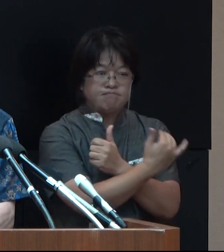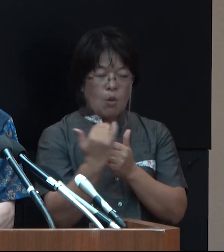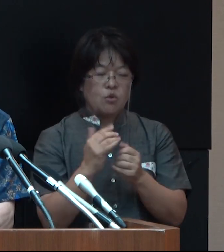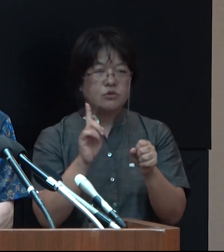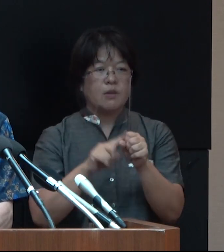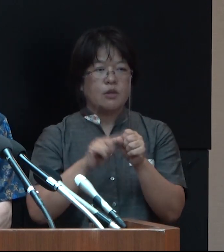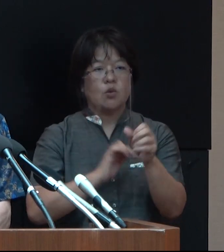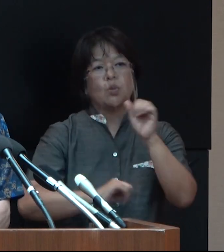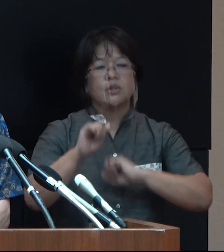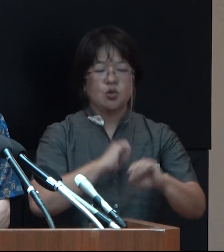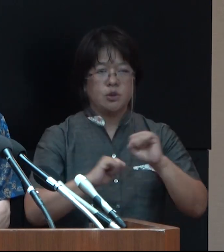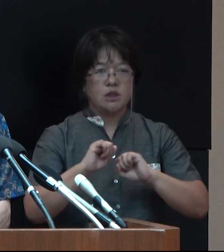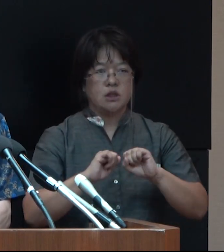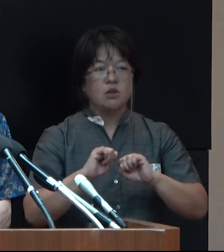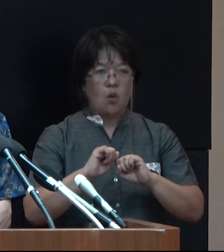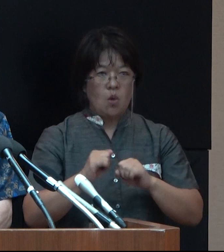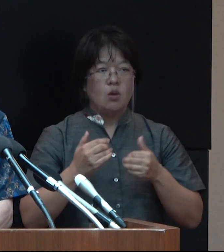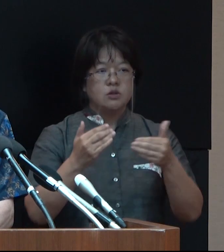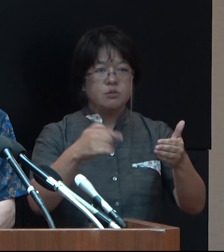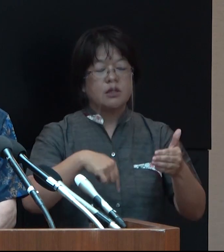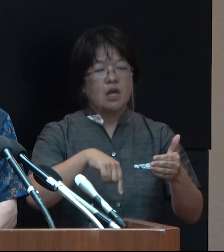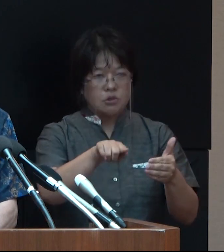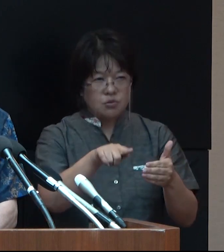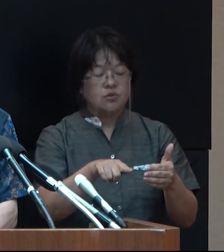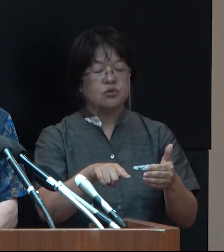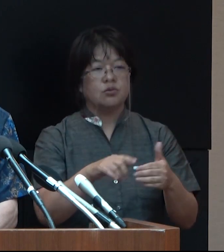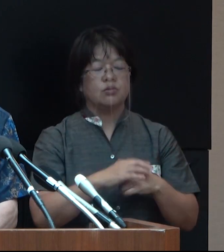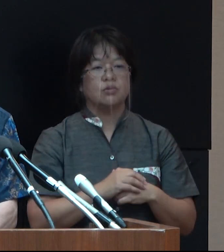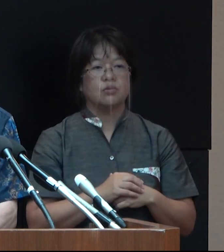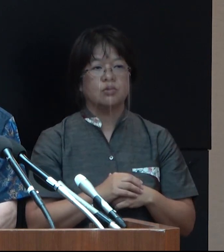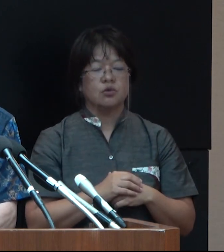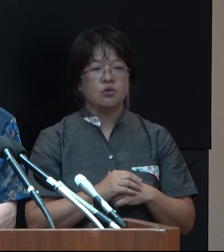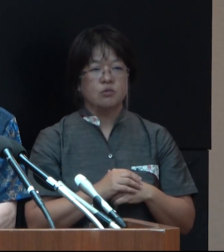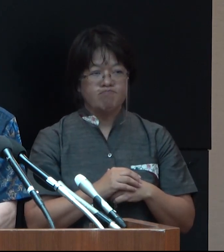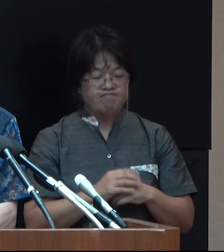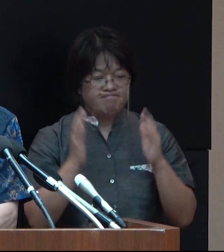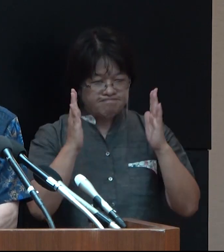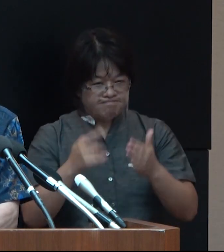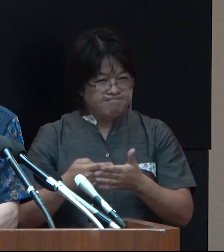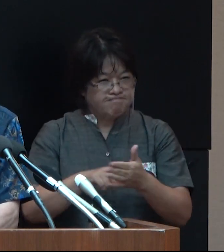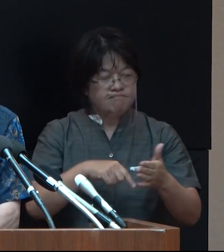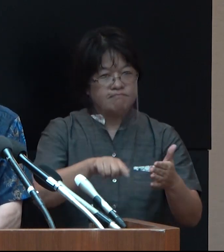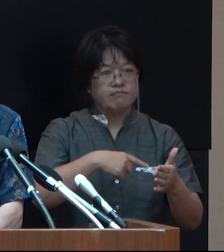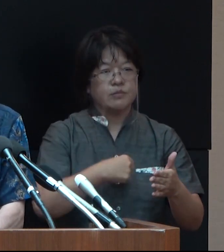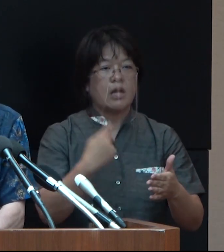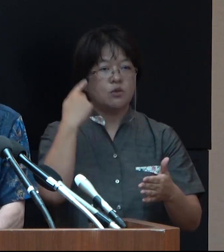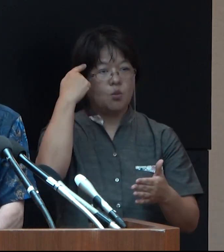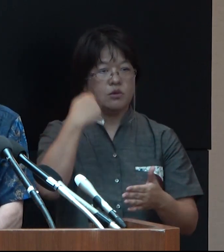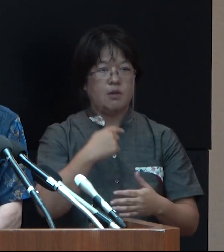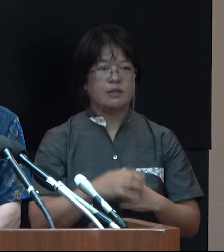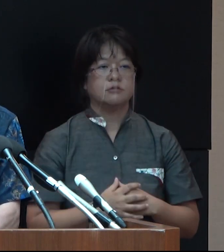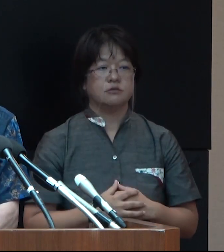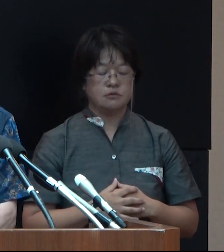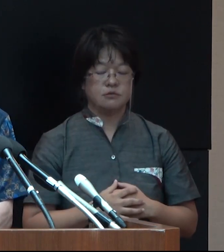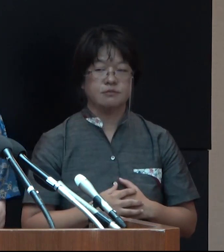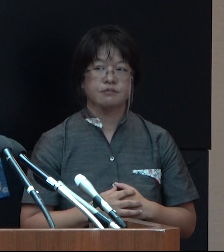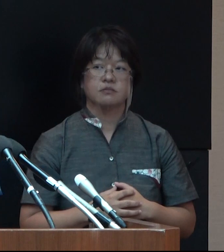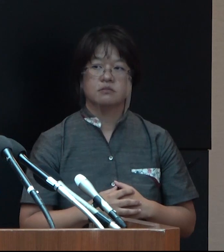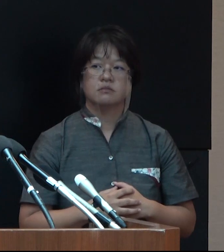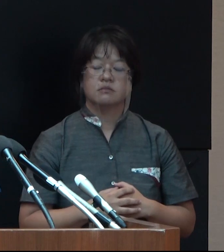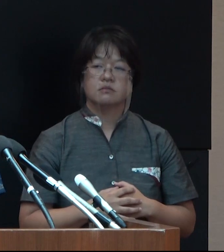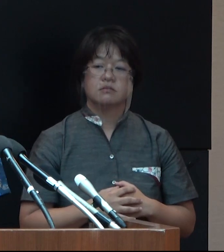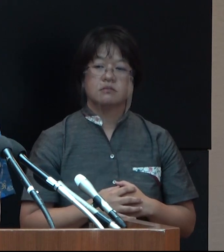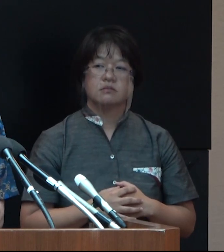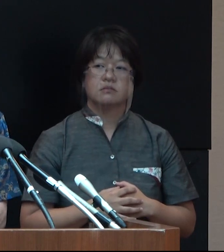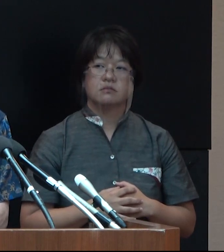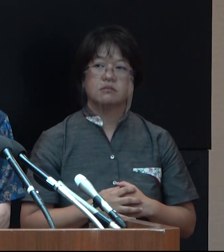り組みを進めていくことに全身全霊で当たりたいというように思います。 別に中止